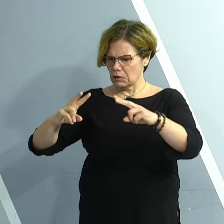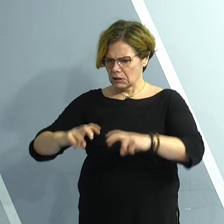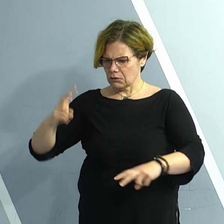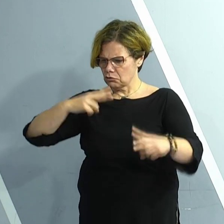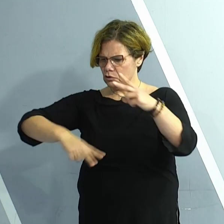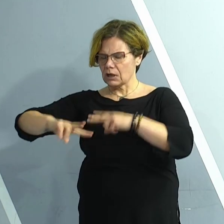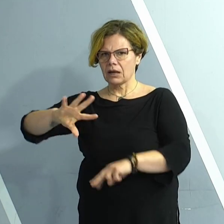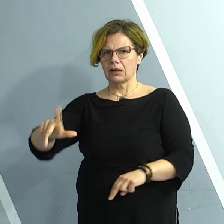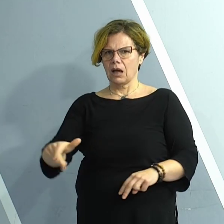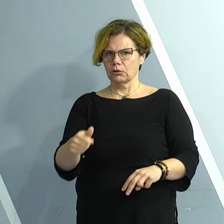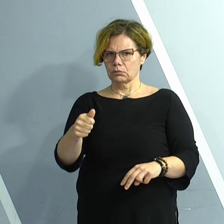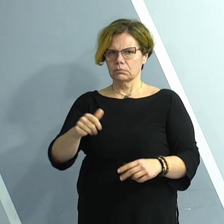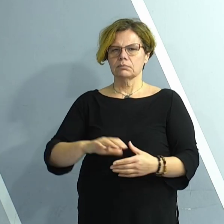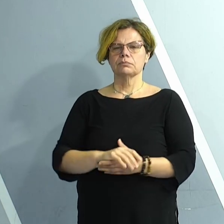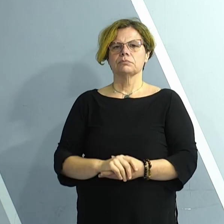indagini.